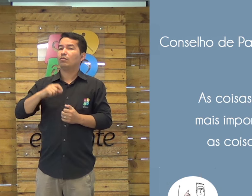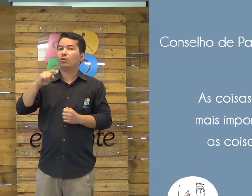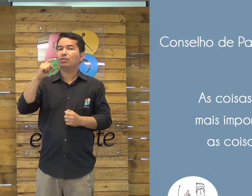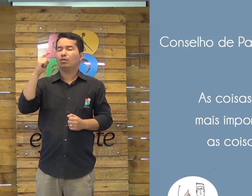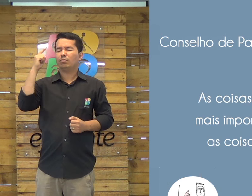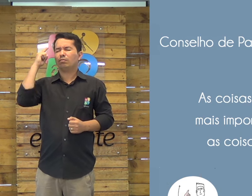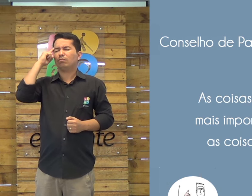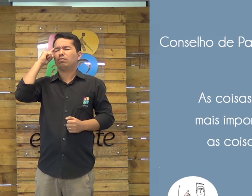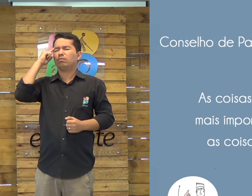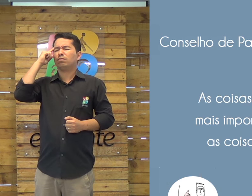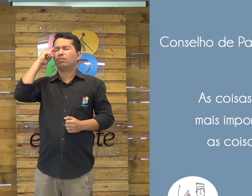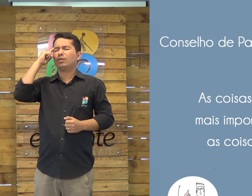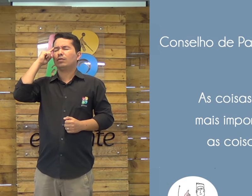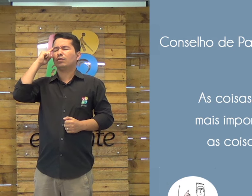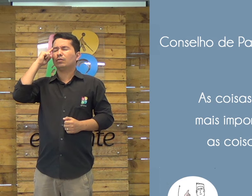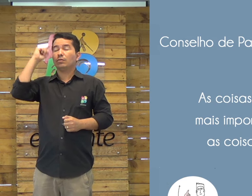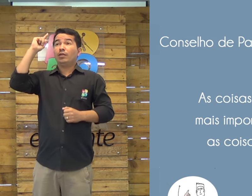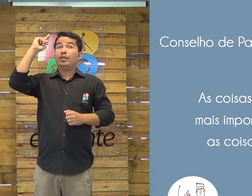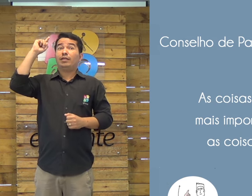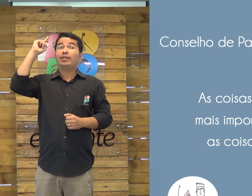manhã e você